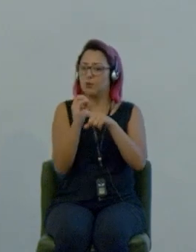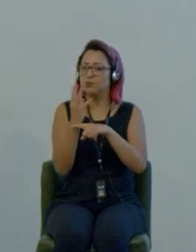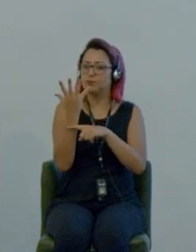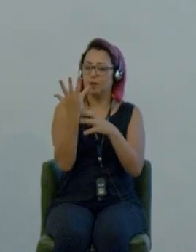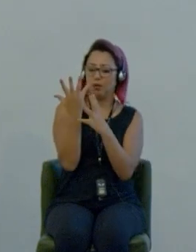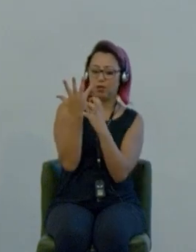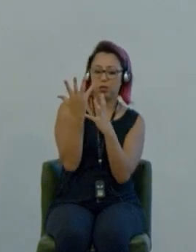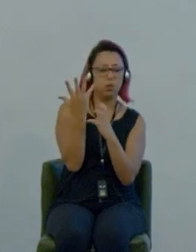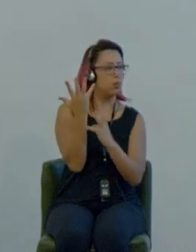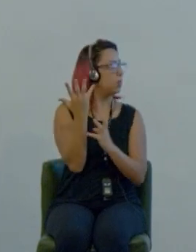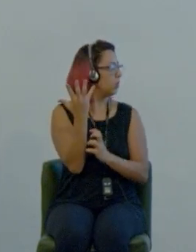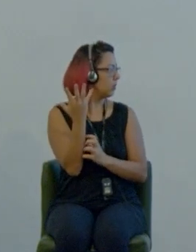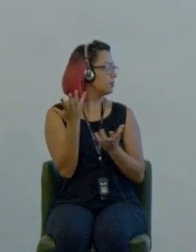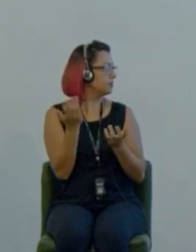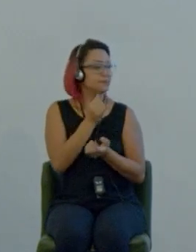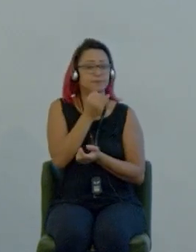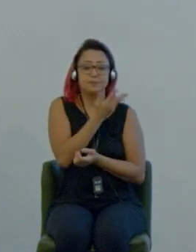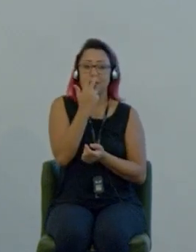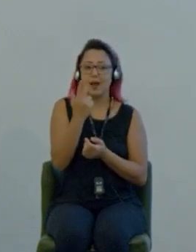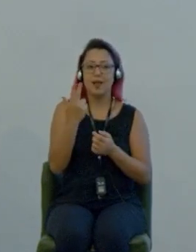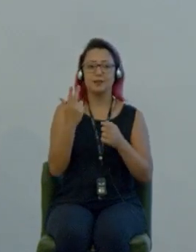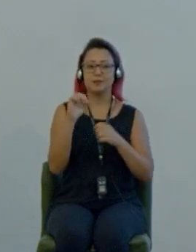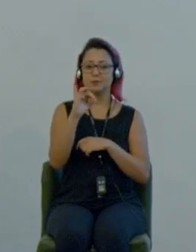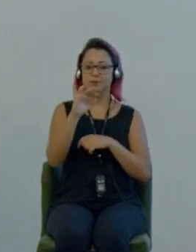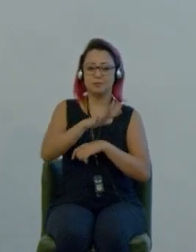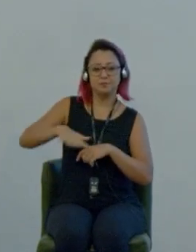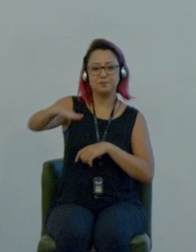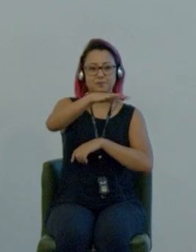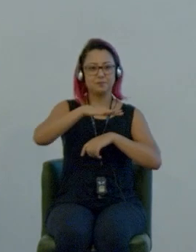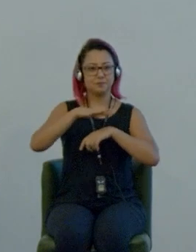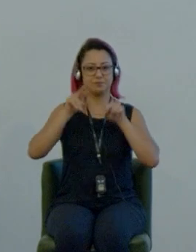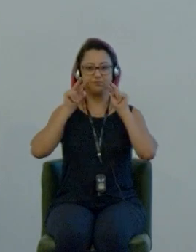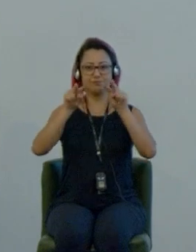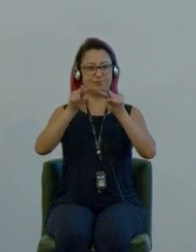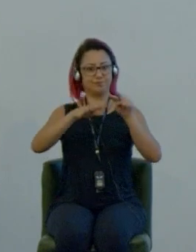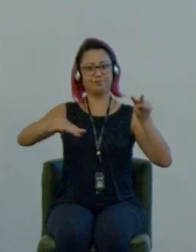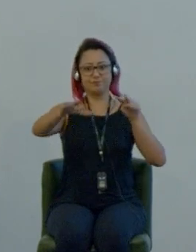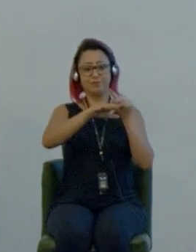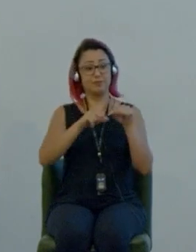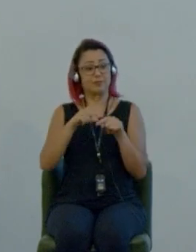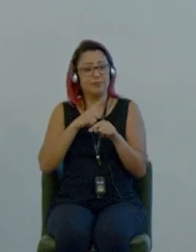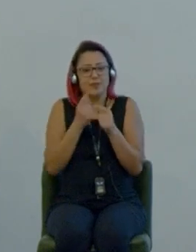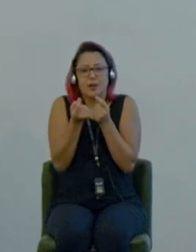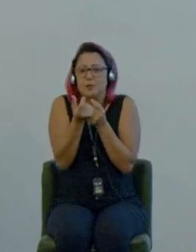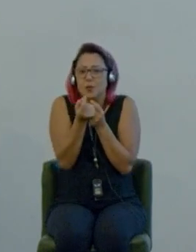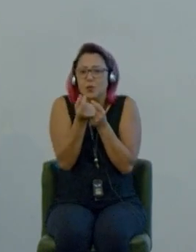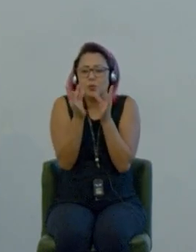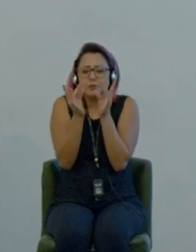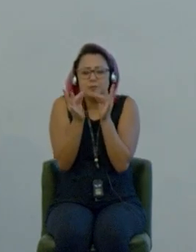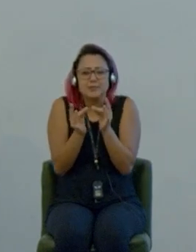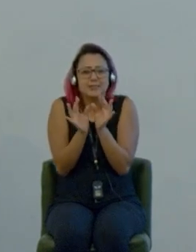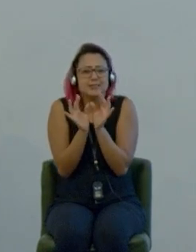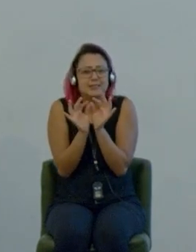paysage hollandais, bon, il en rajoute un peu, mais brusquement, on a cette petite chose minable qui devient quelque chose